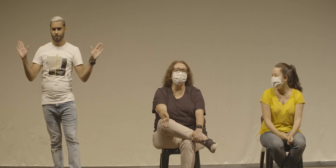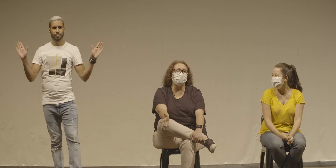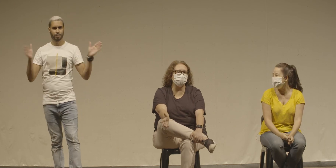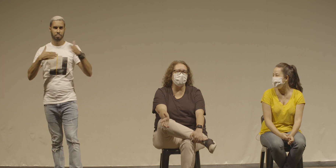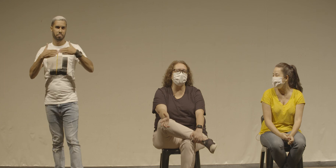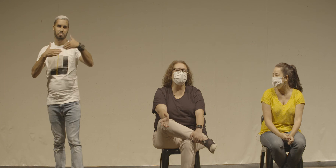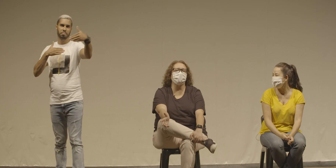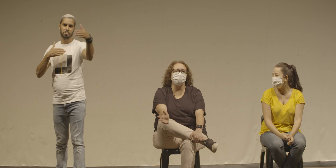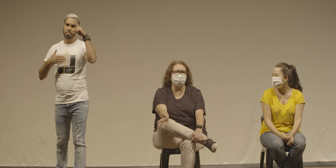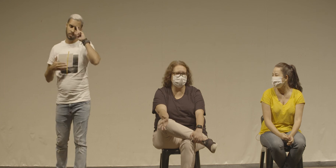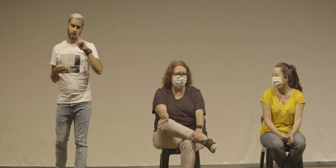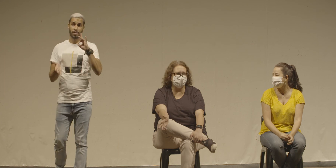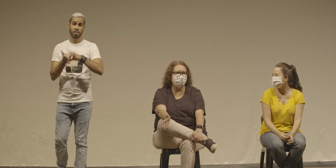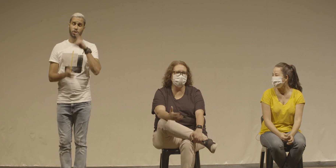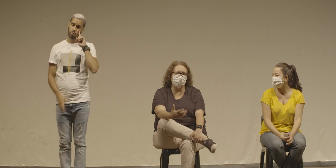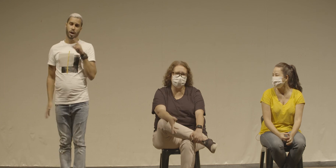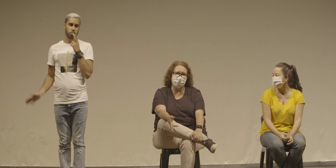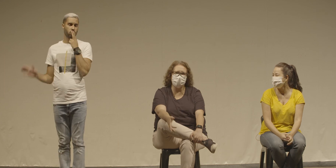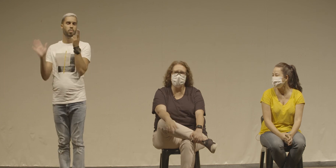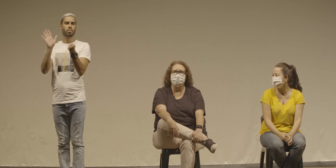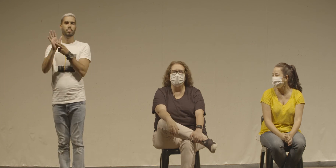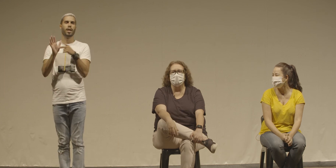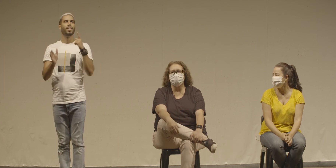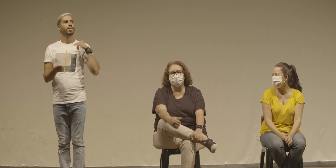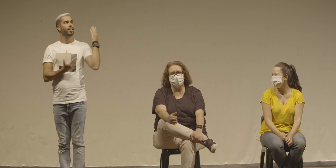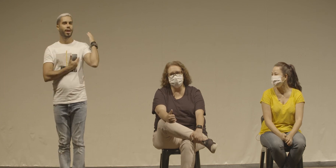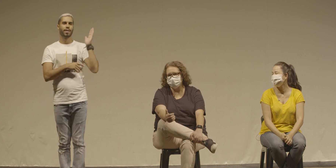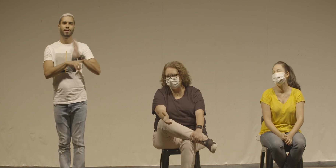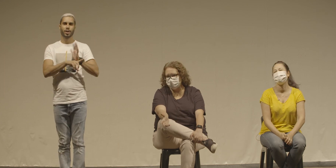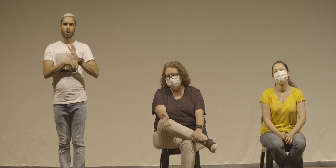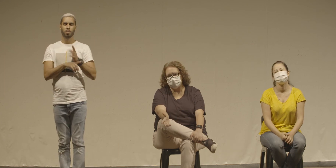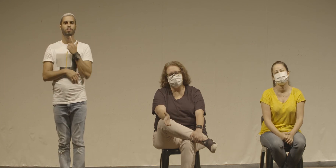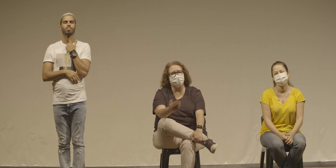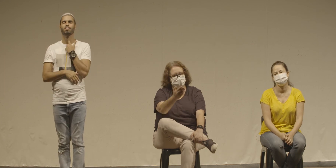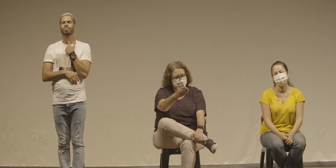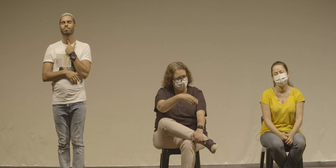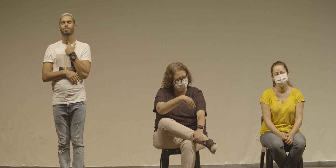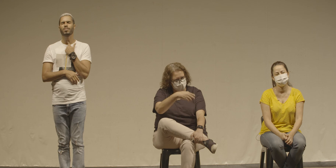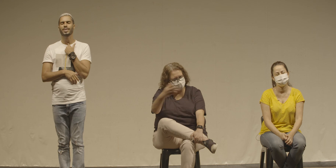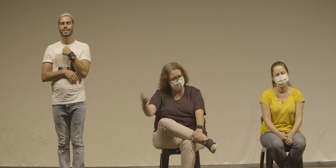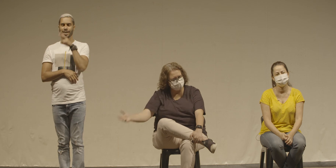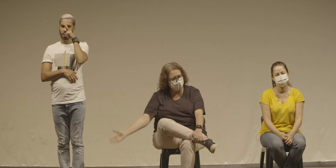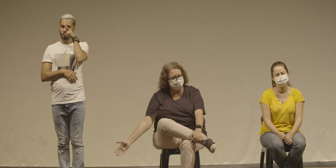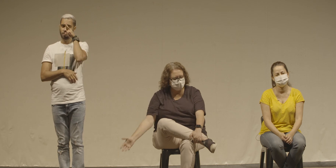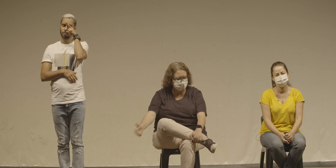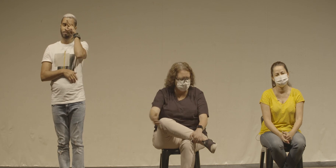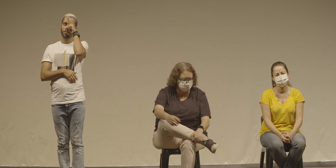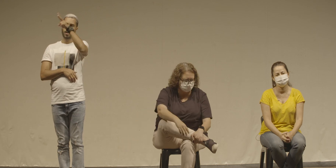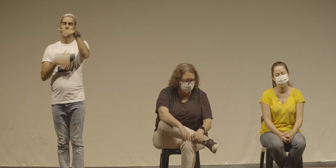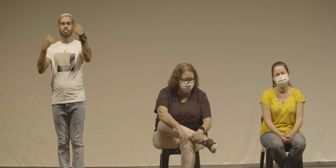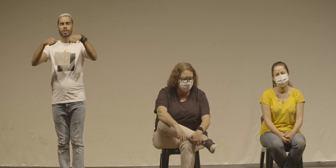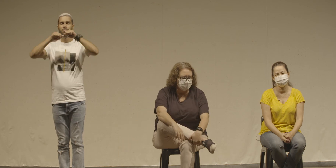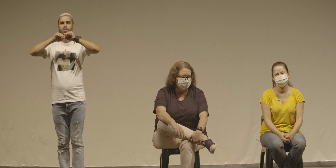a gente não sabe, a verdade é que a gente não sabe. A gente tem o filme, um desejo muito grande que esse filme circule cada vez mais, como